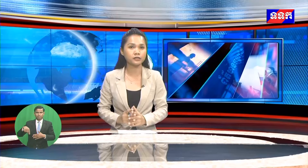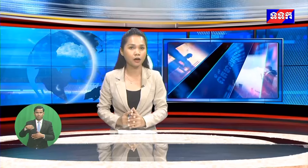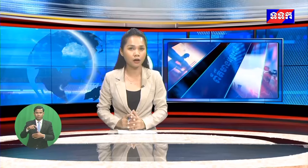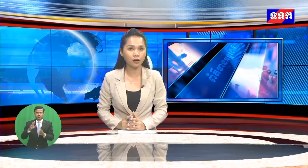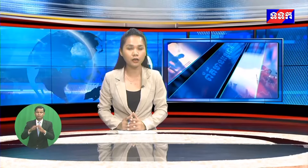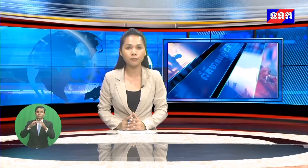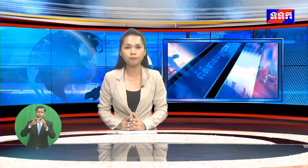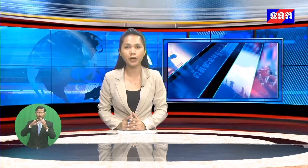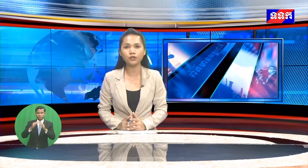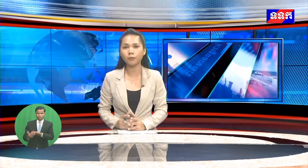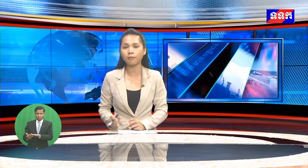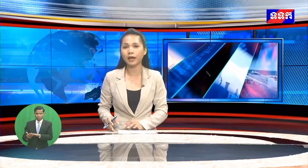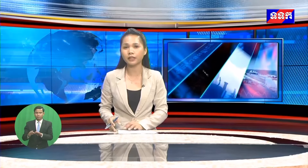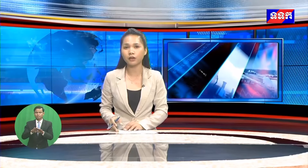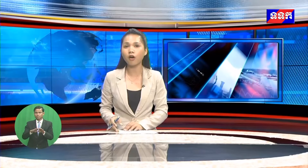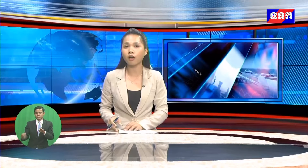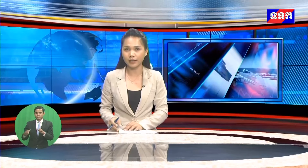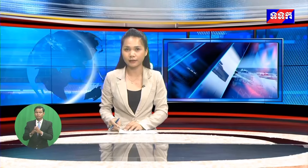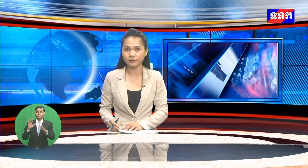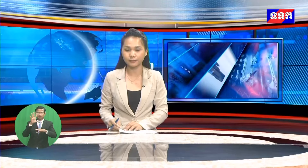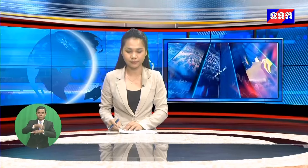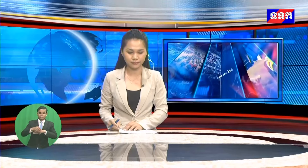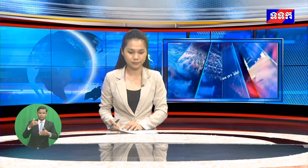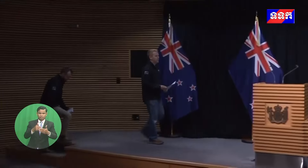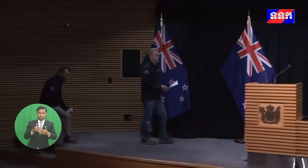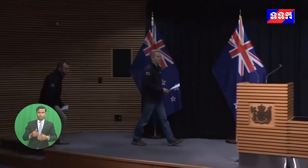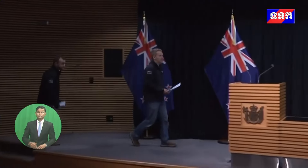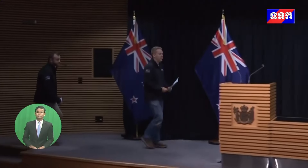បាក់ដីសង្កត់នៅពេលយប់ក្បែរទីក្រុងអូកឡែនន